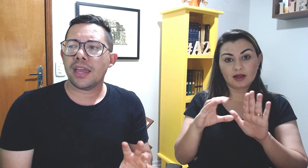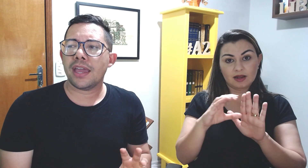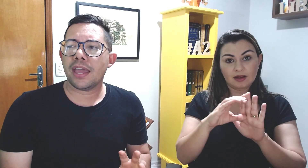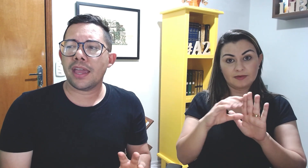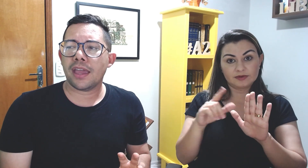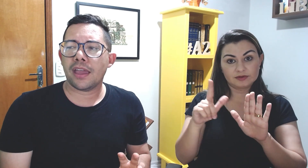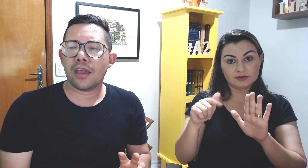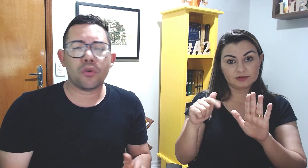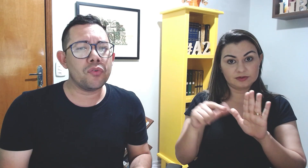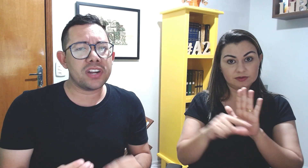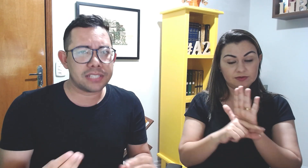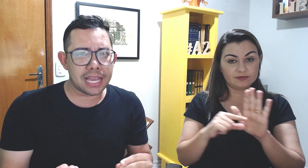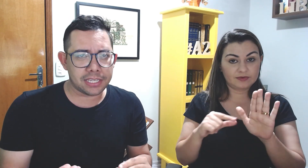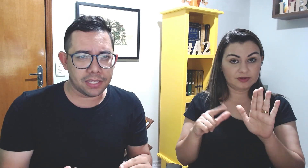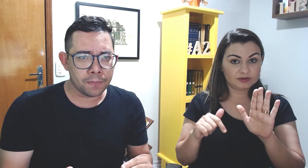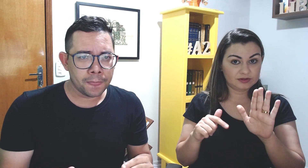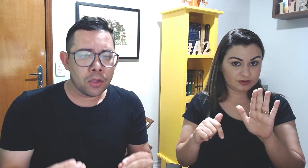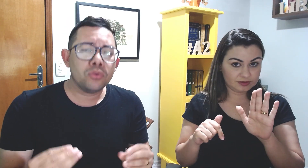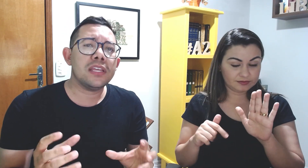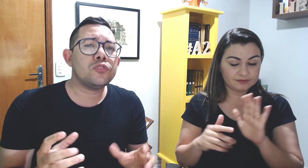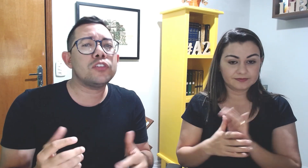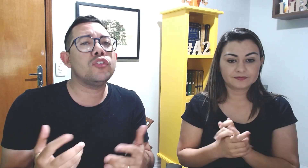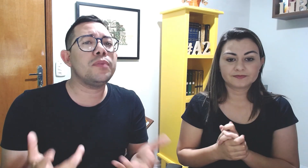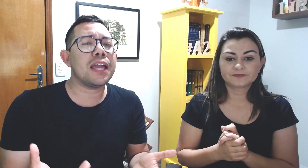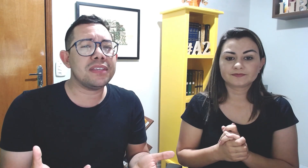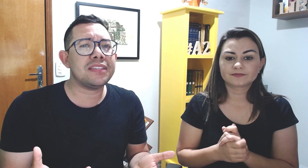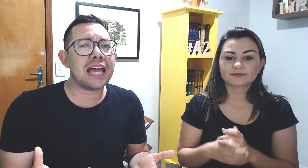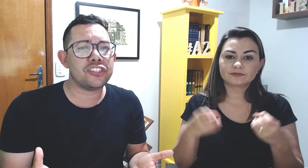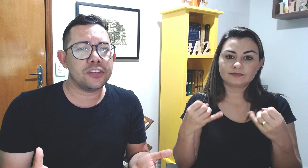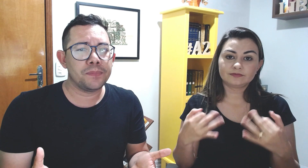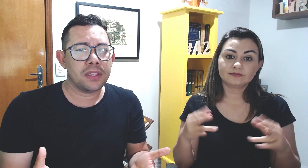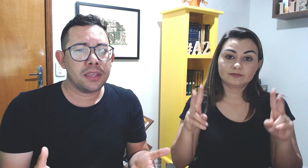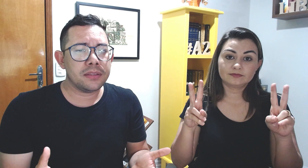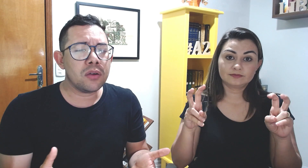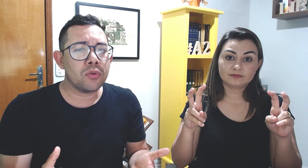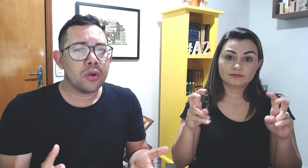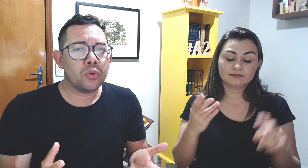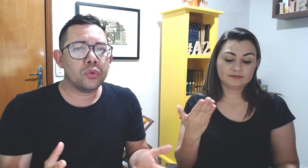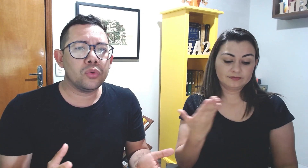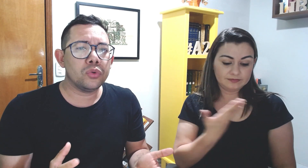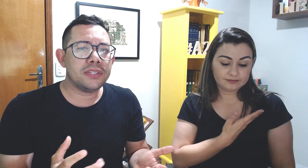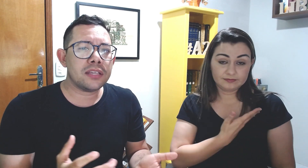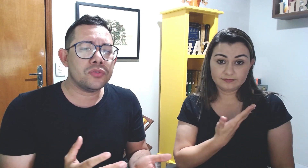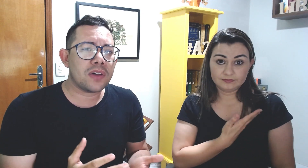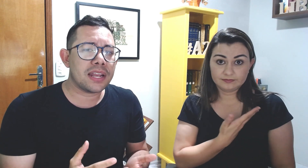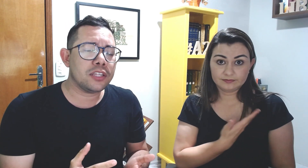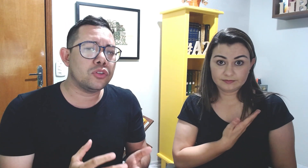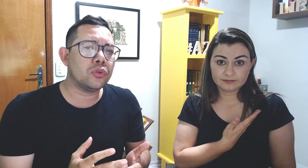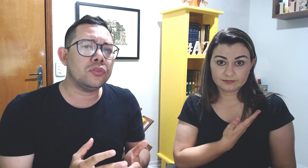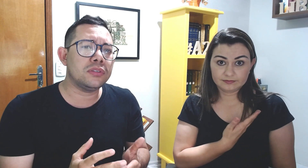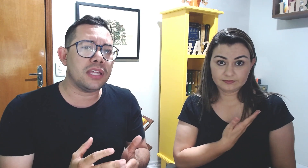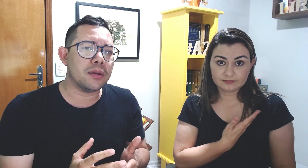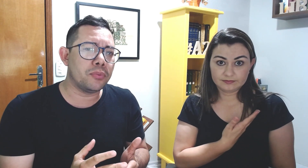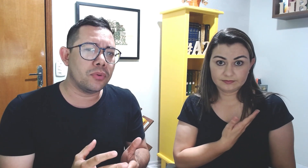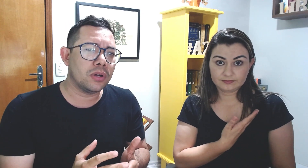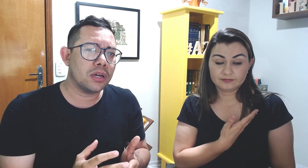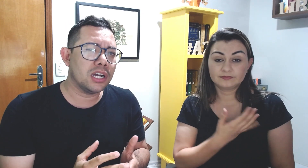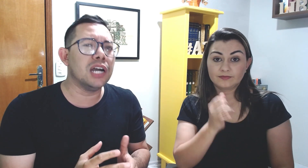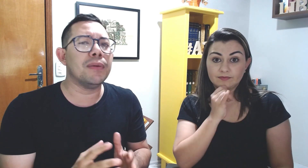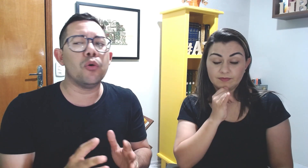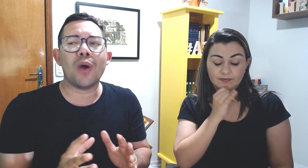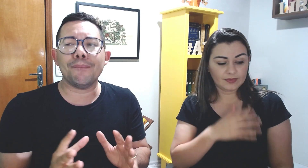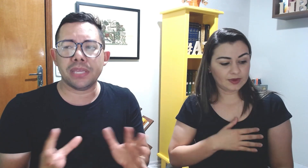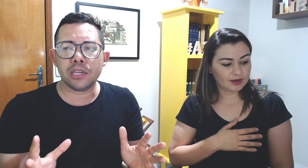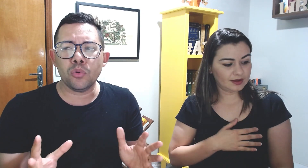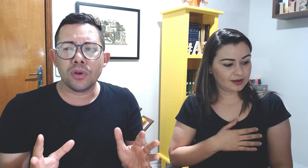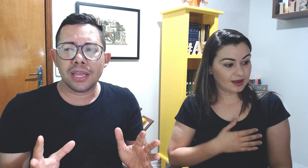gente conversar aqui. O texto é sobre amizade. Então, o texto fala: em todo tempo